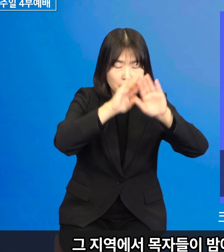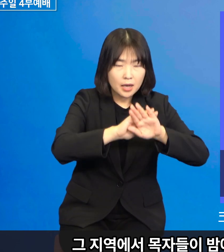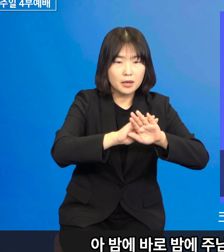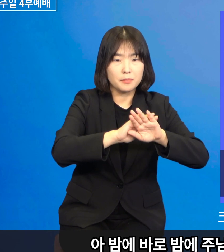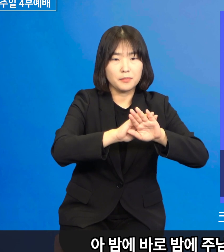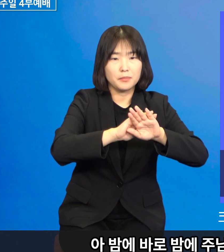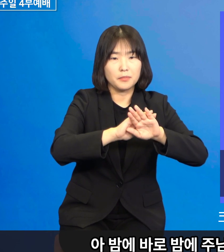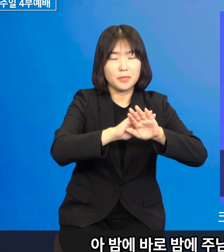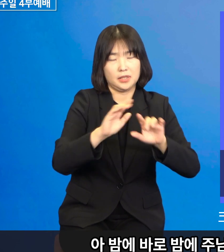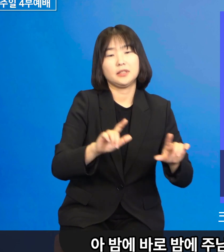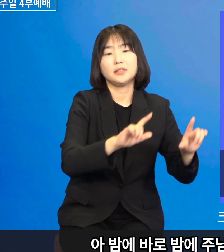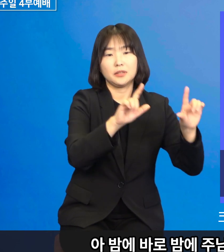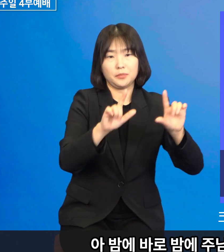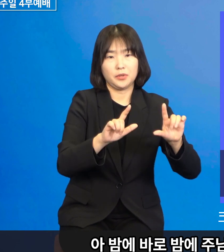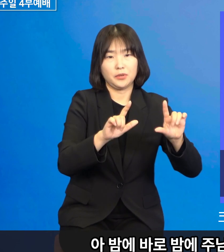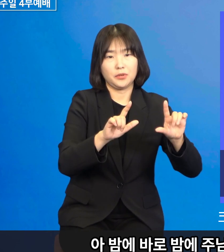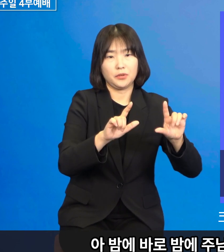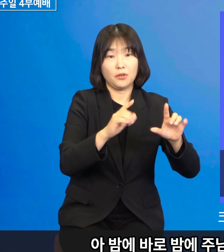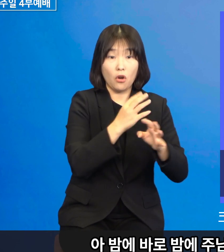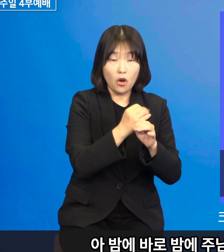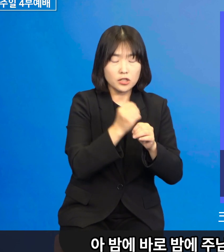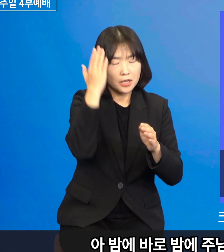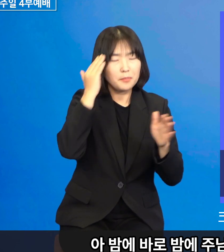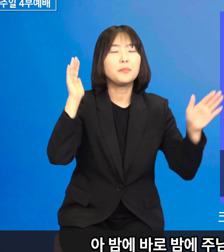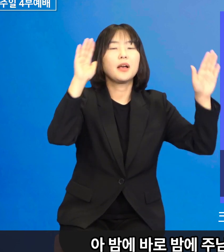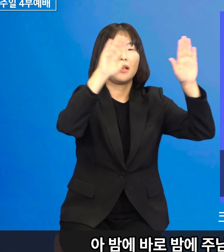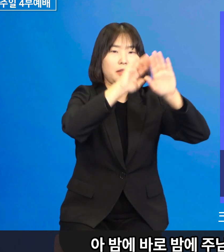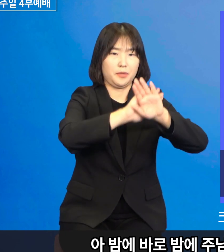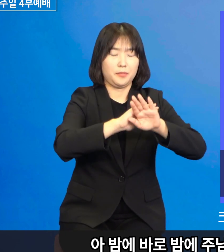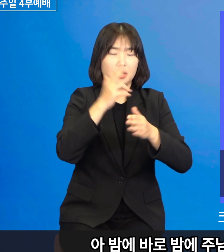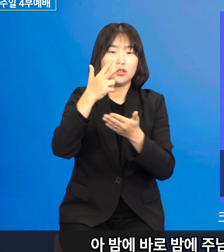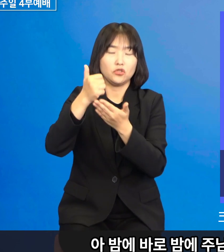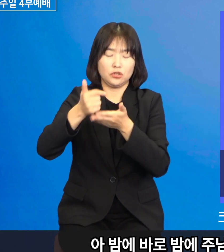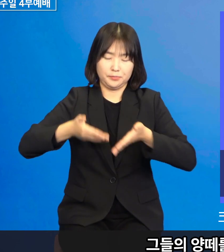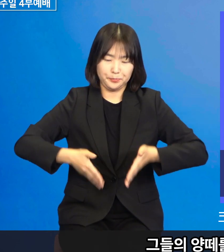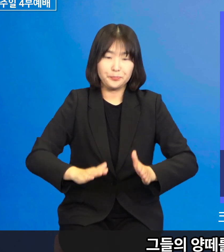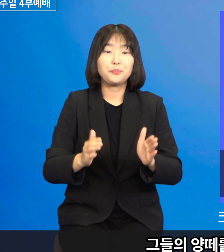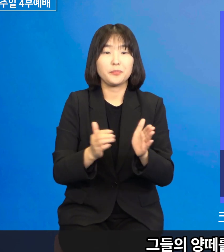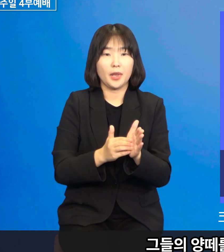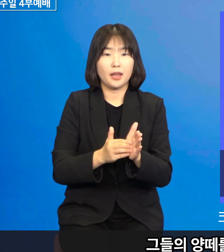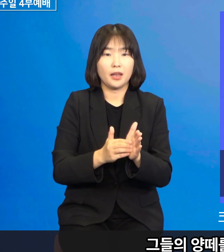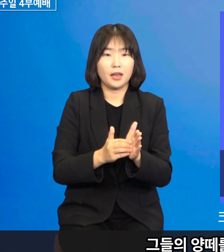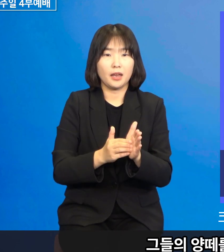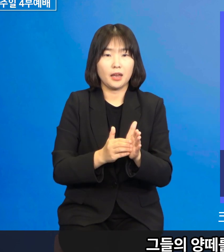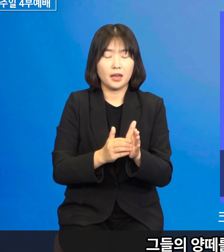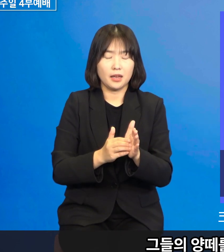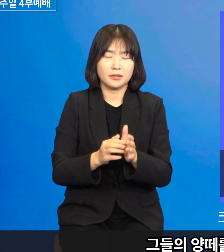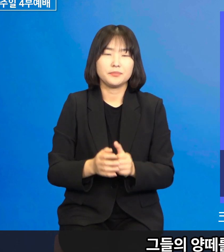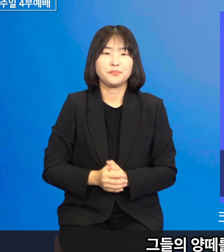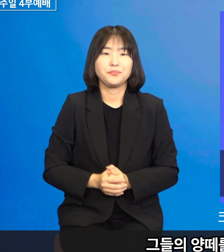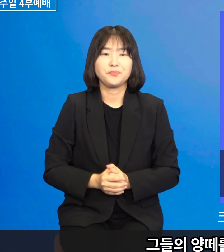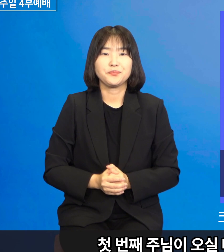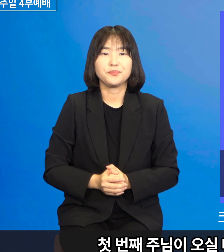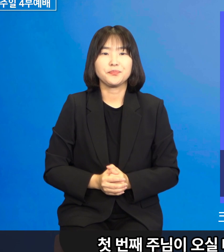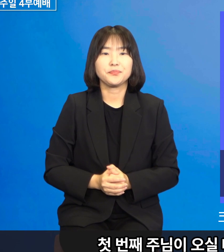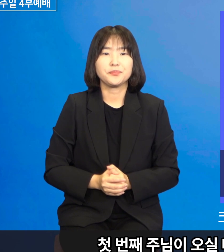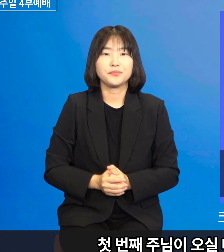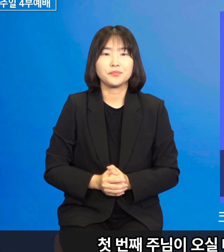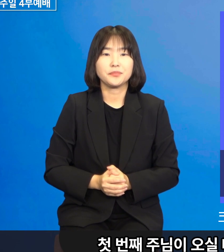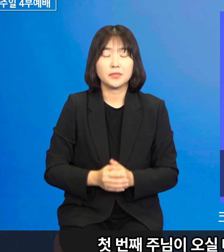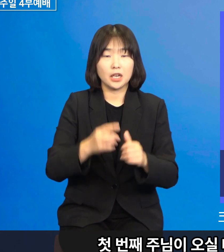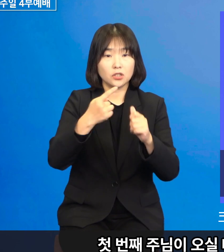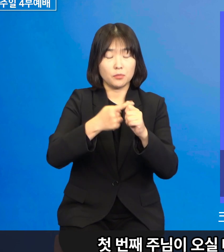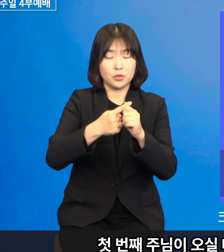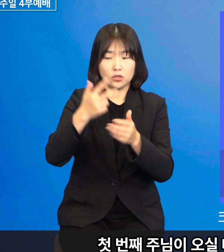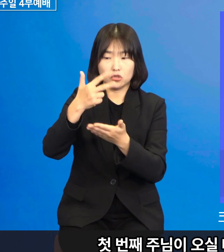언제라고요? 바로 밤에 주님이 이 땅에 태어나셨어요. 그들의 양떼를 지키고 있었다. 그러니까 첫 번째